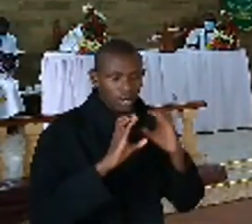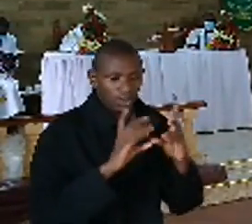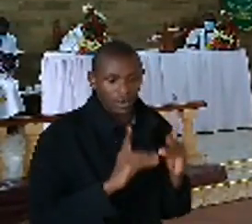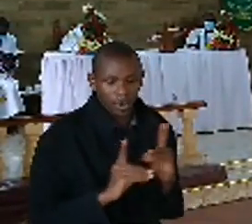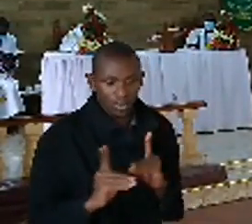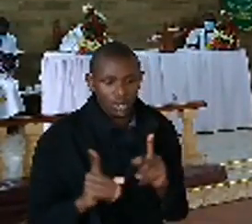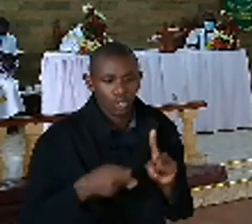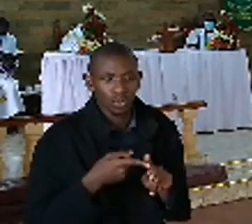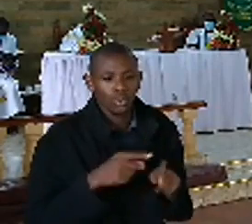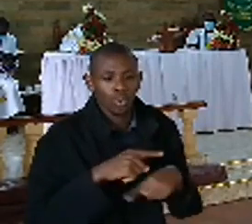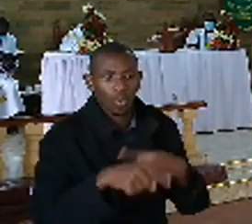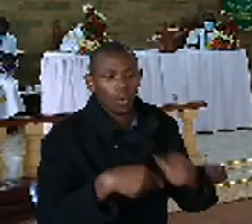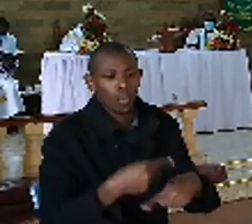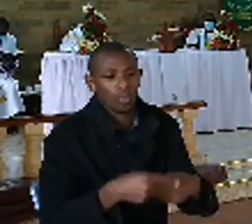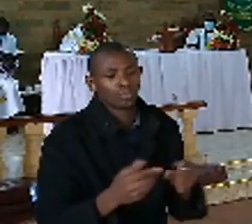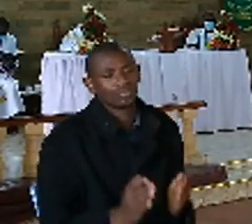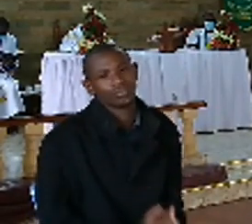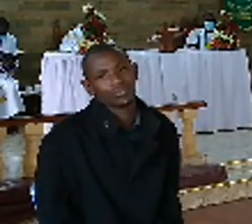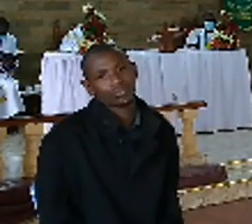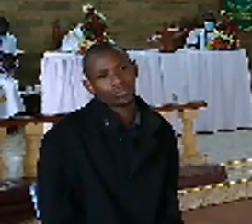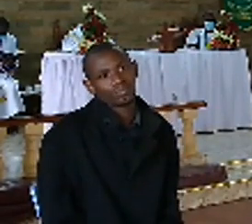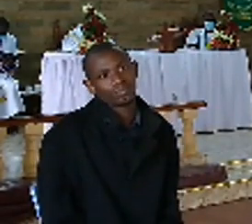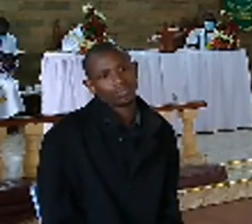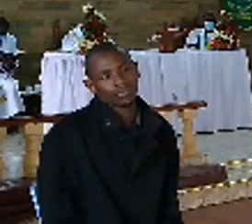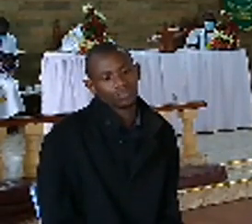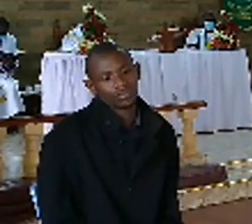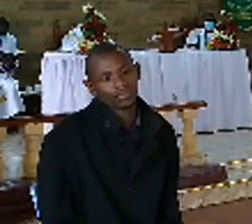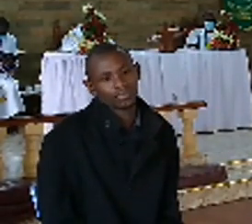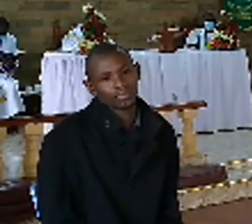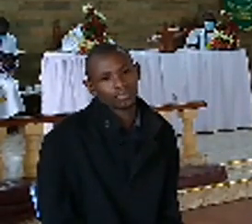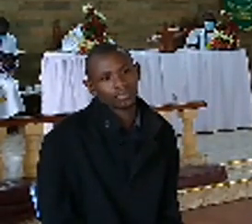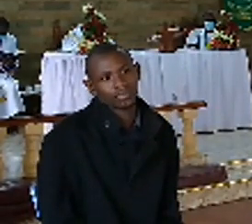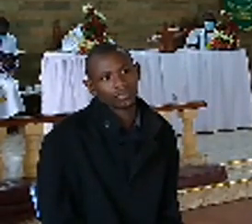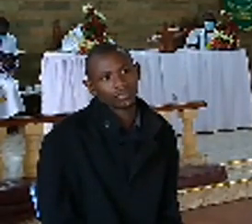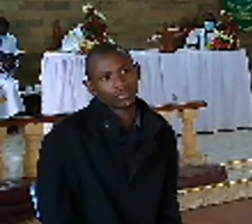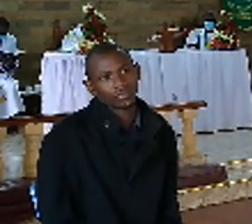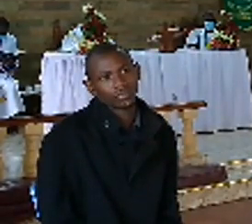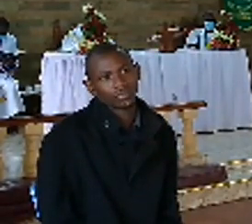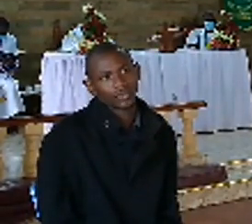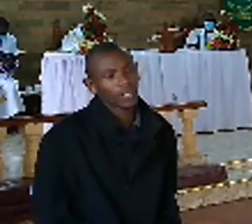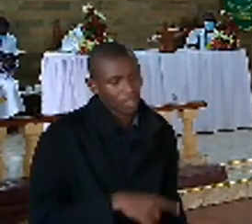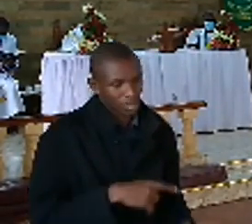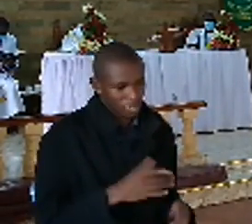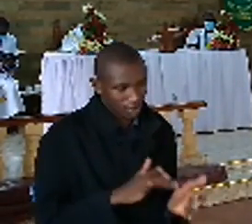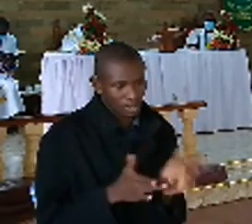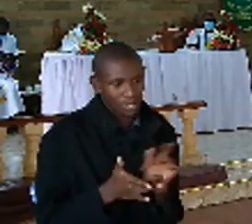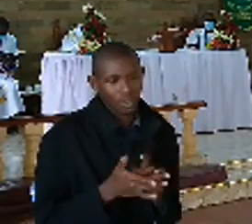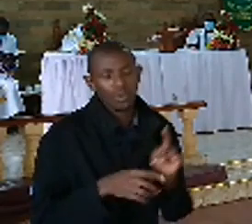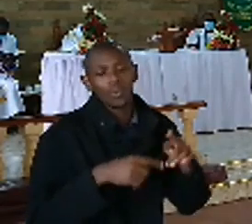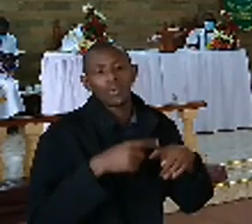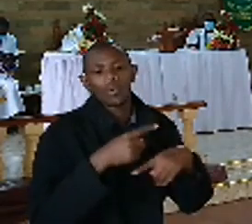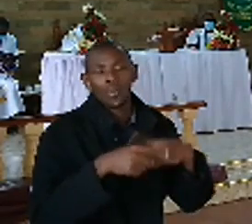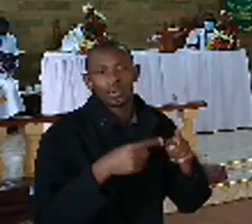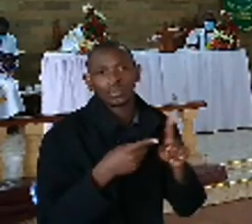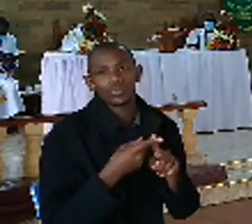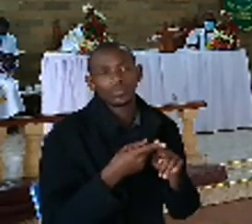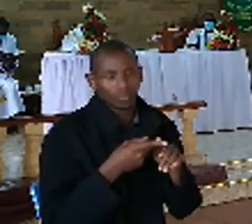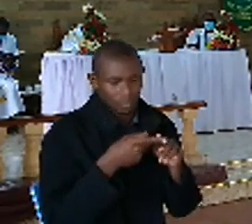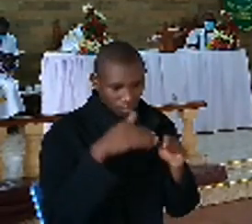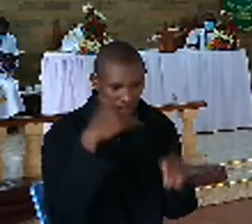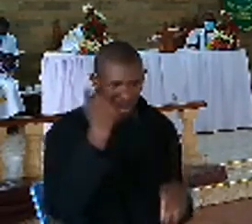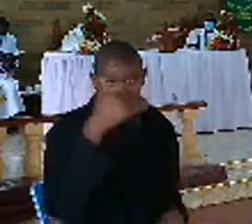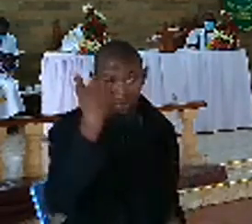ele adomainuke. Nige ale kia kumoigira uholo agedi kere maine kuhoya gai. Na